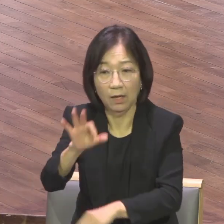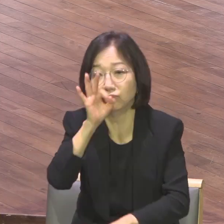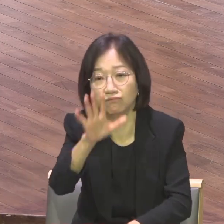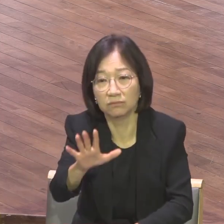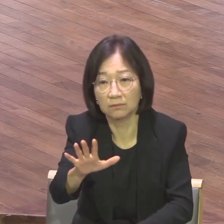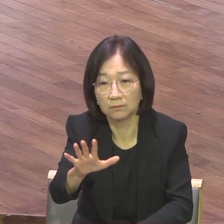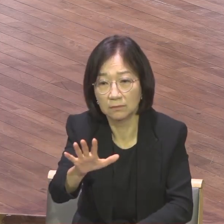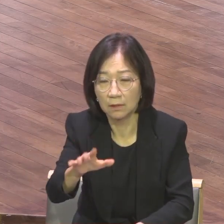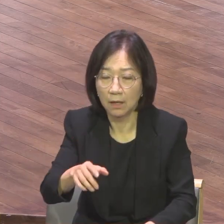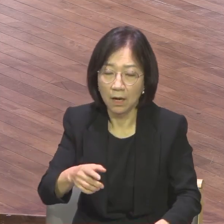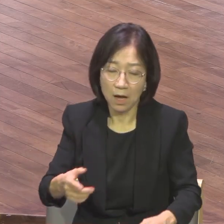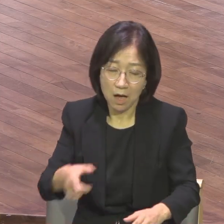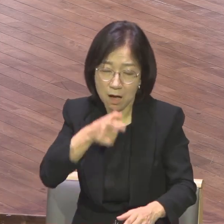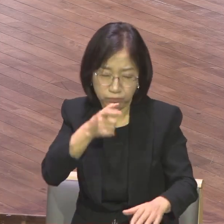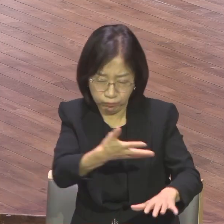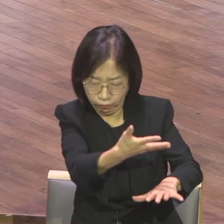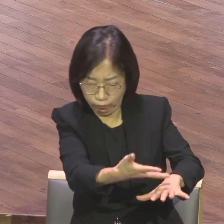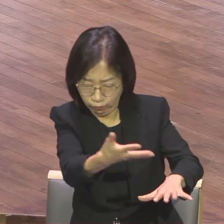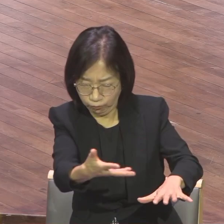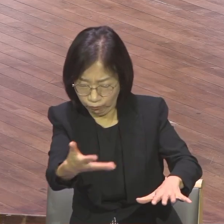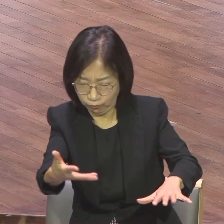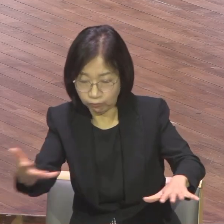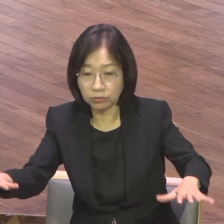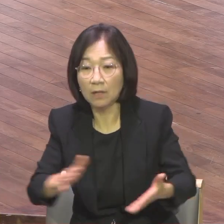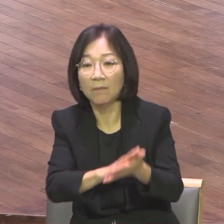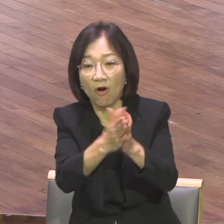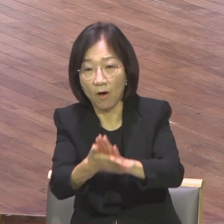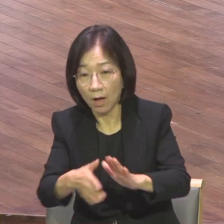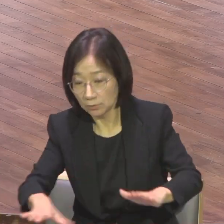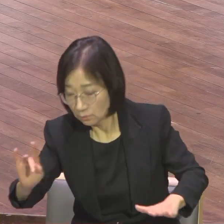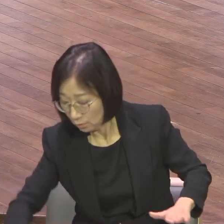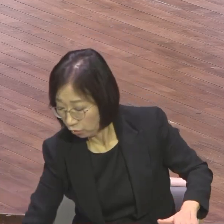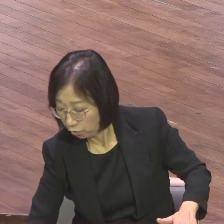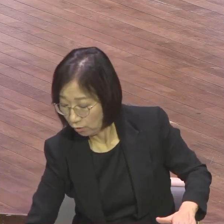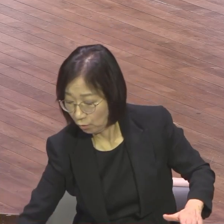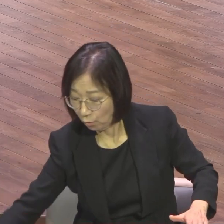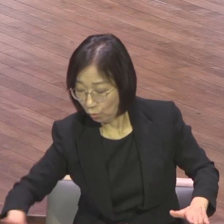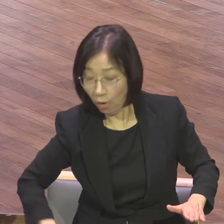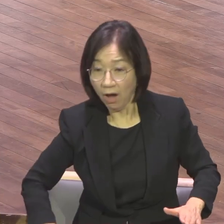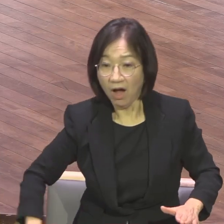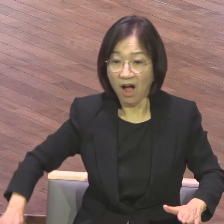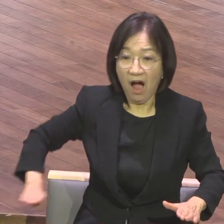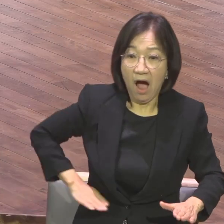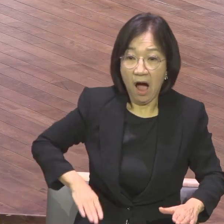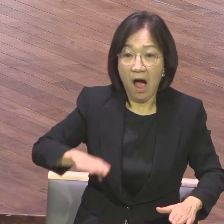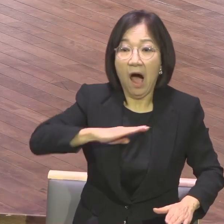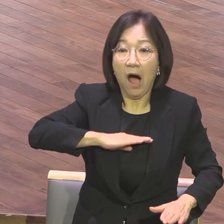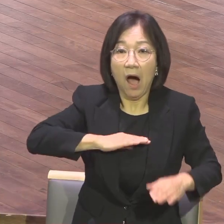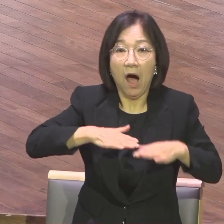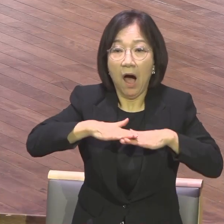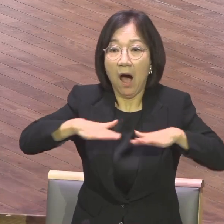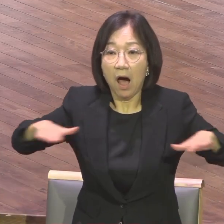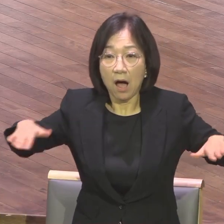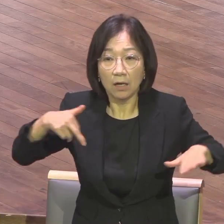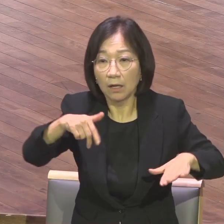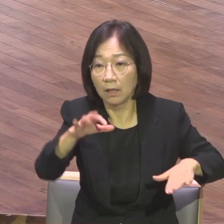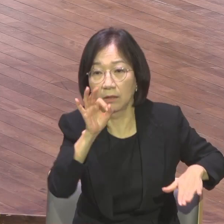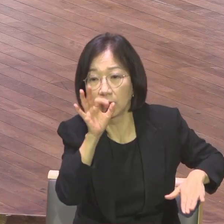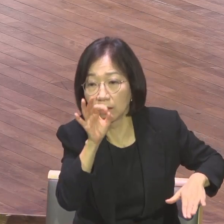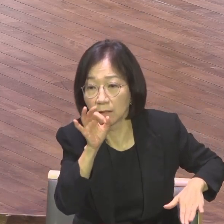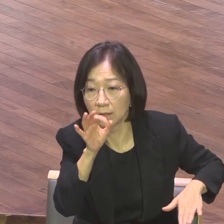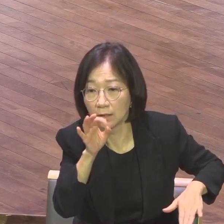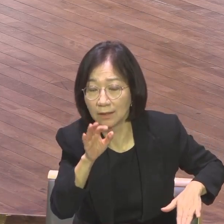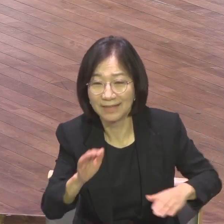건너지 못할 강이더라. 자, 에스겔 선지자는요 하나님의 사자의 인도에